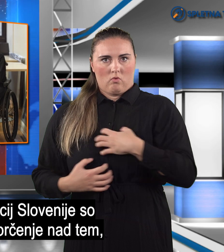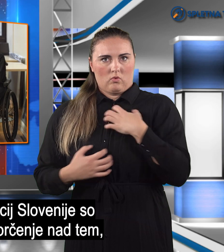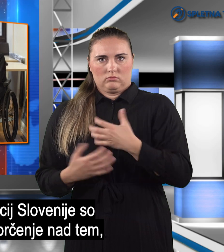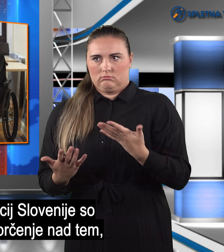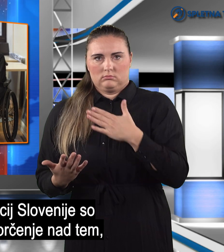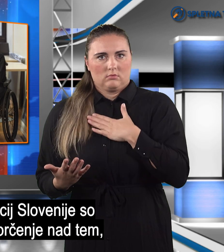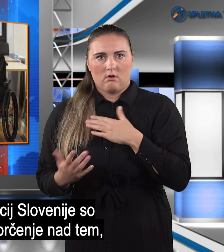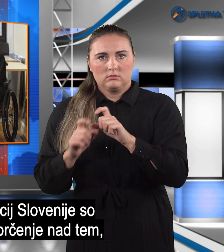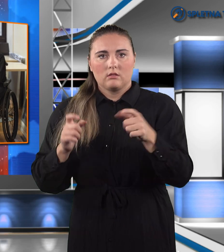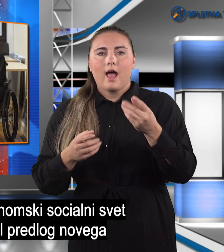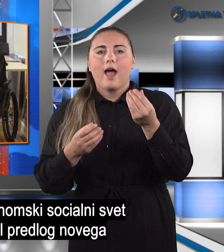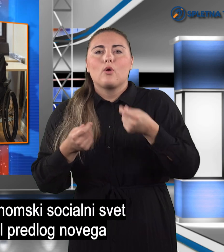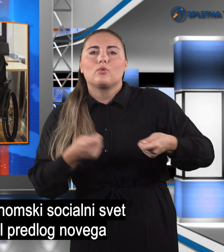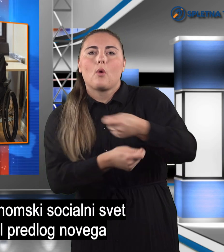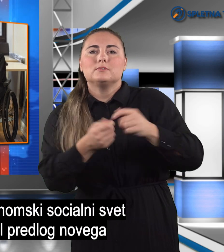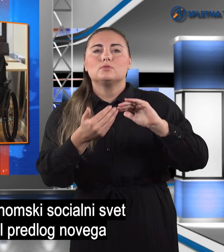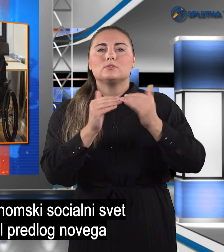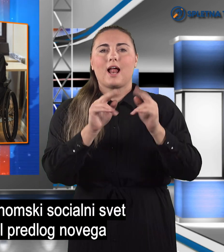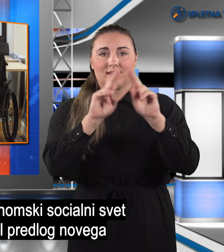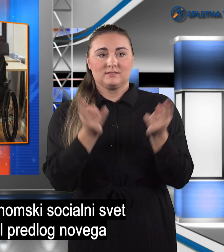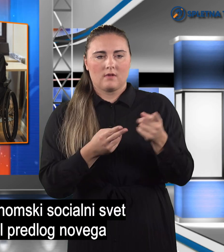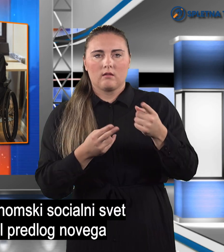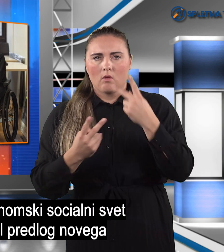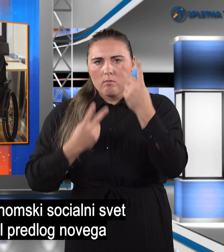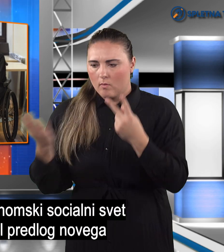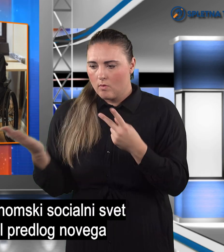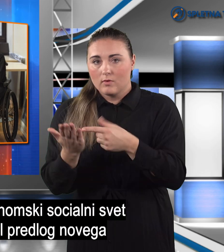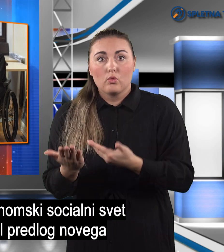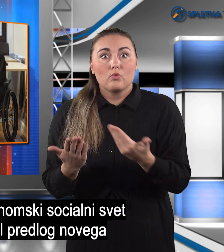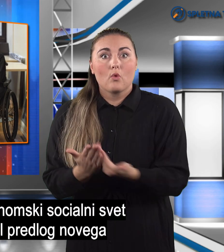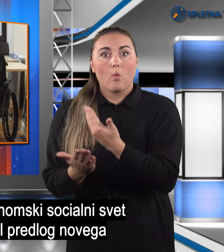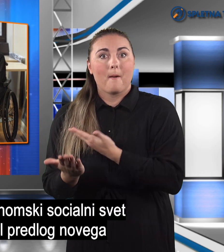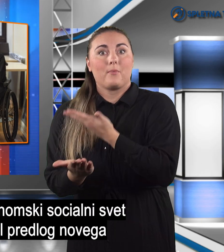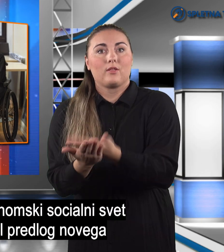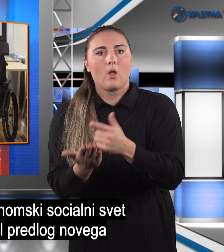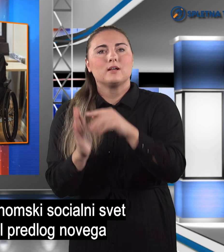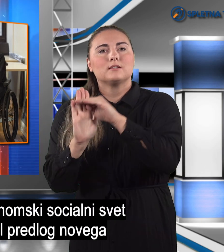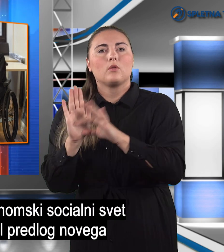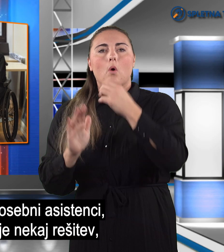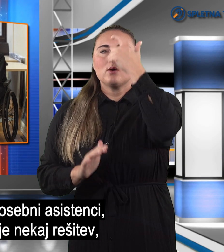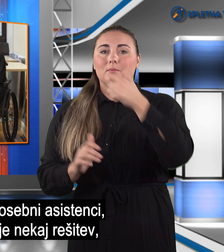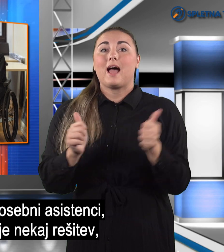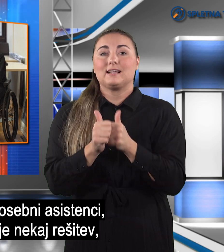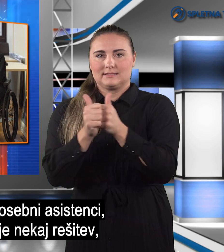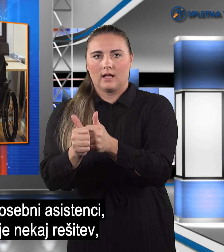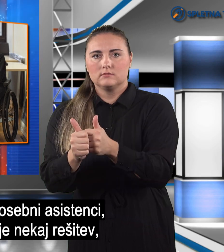naj bi Ekonomsko-socialni svet obravnaval predlog novele zakona o osebni asistenci, ki vključuje